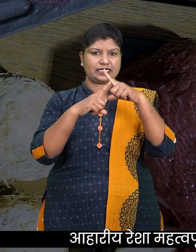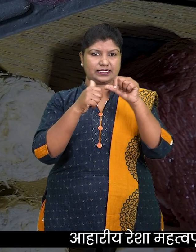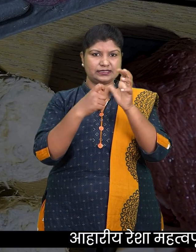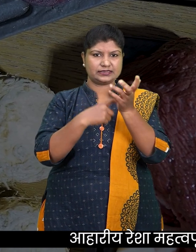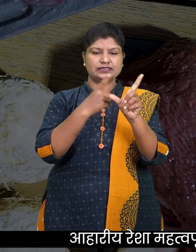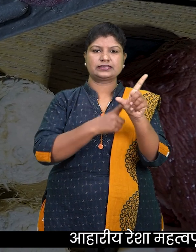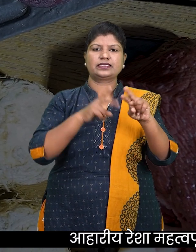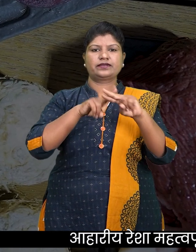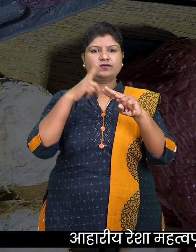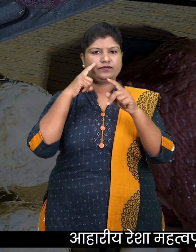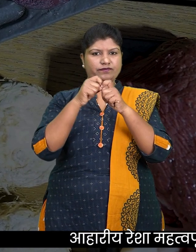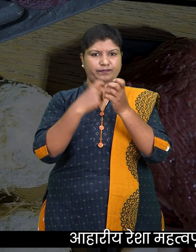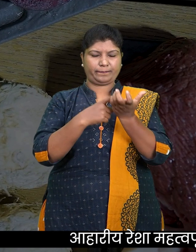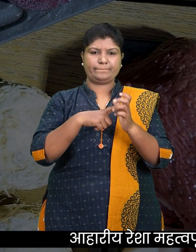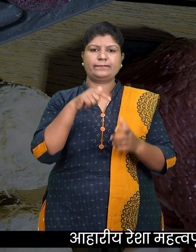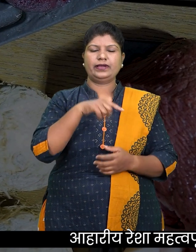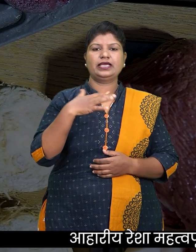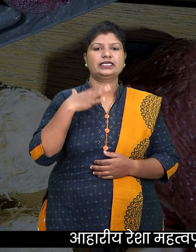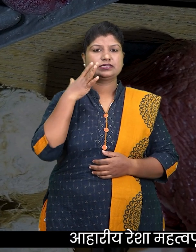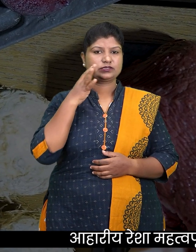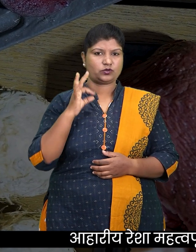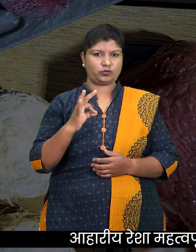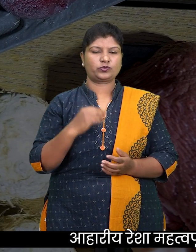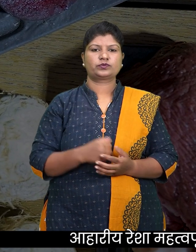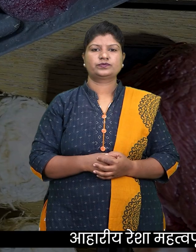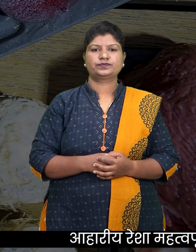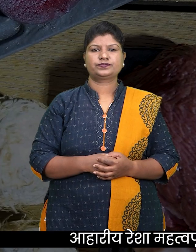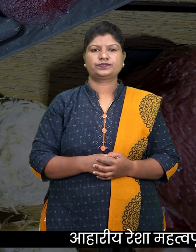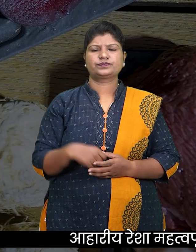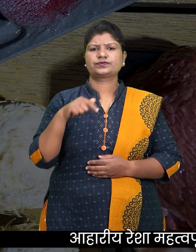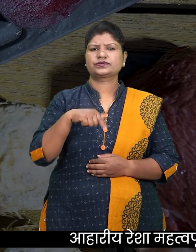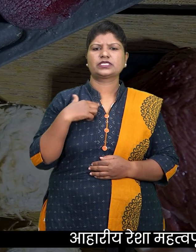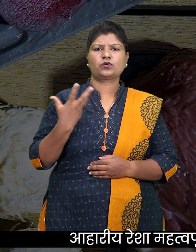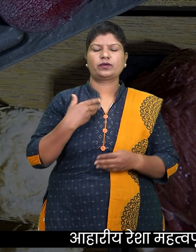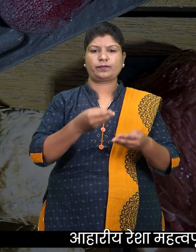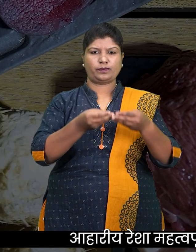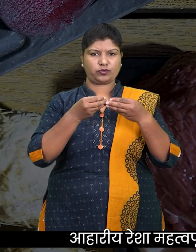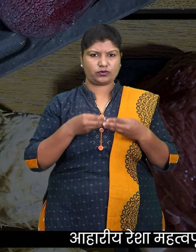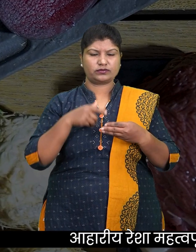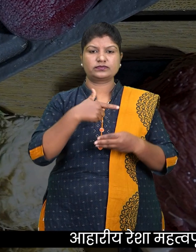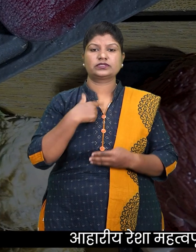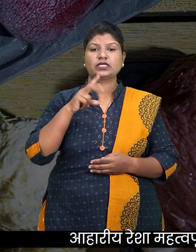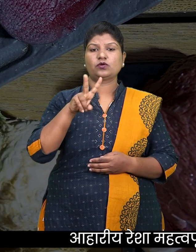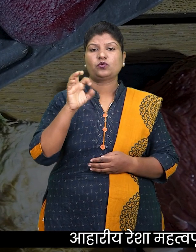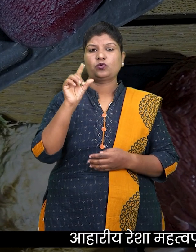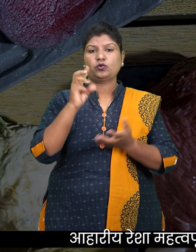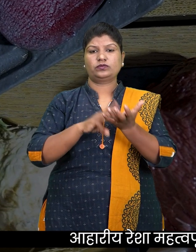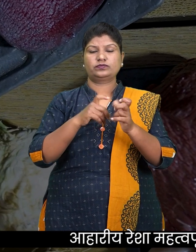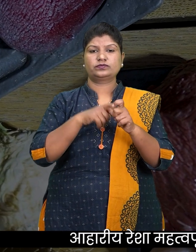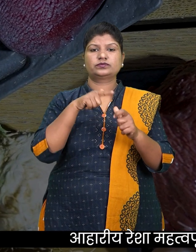आहारीय रेशा महत्वपूर्ण है क्योंकि यह भोजन को आयतन प्रदान करता है।